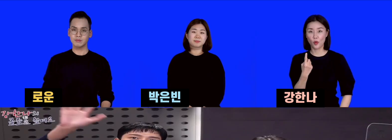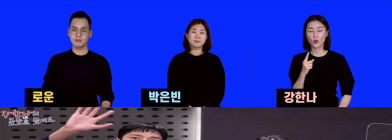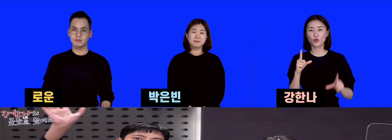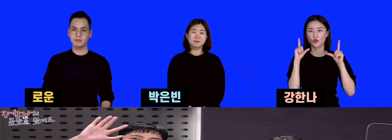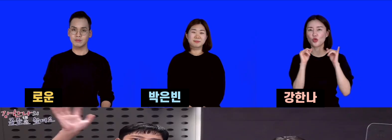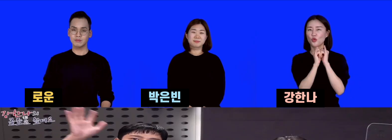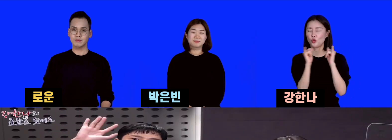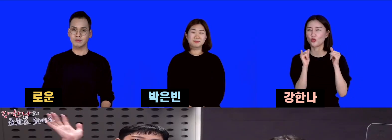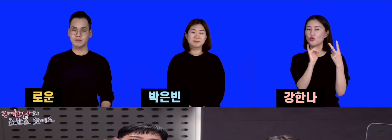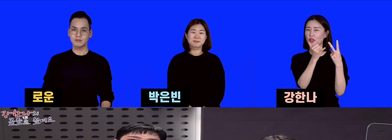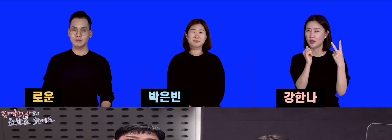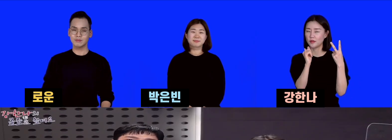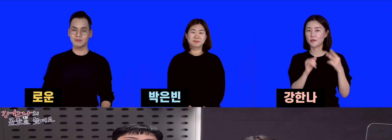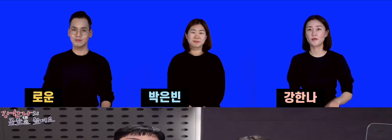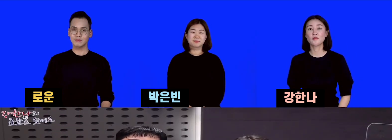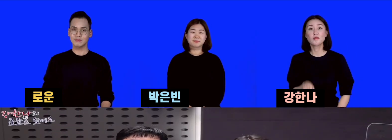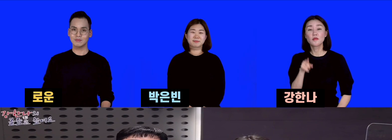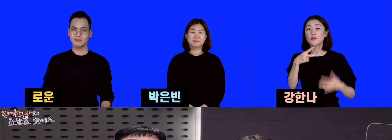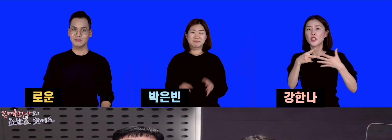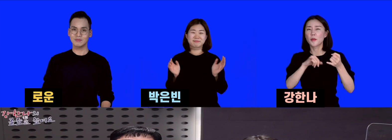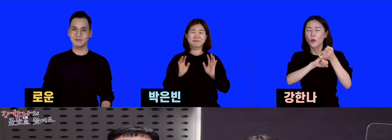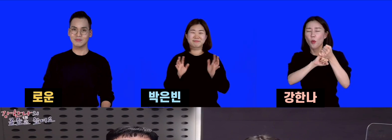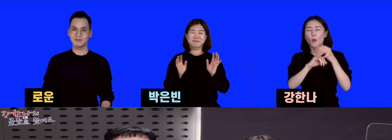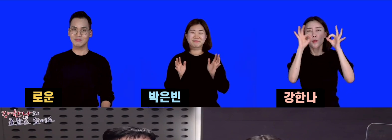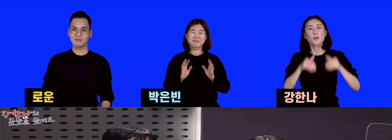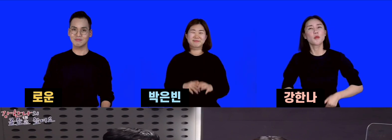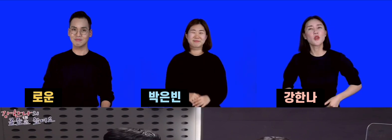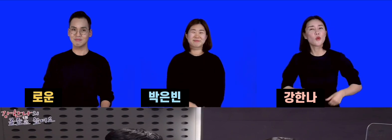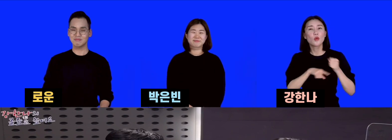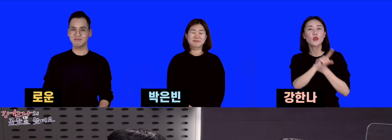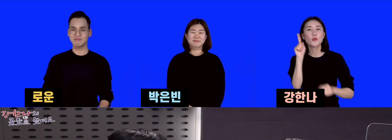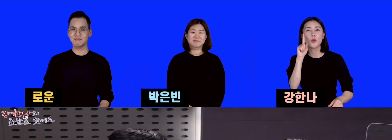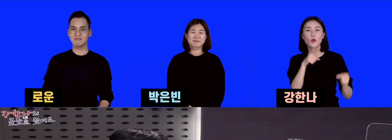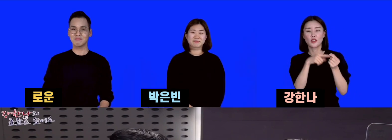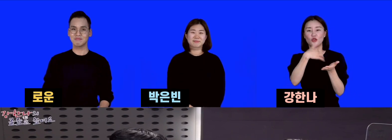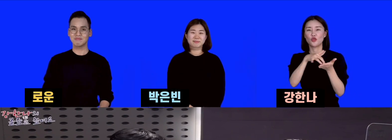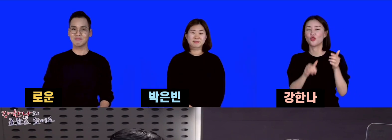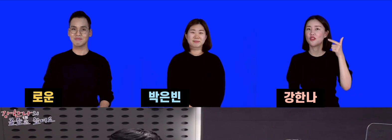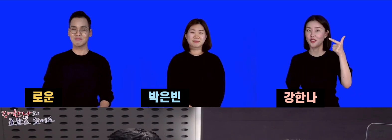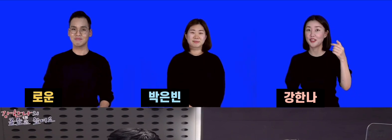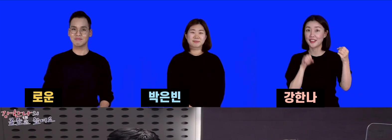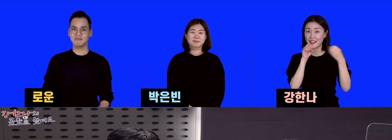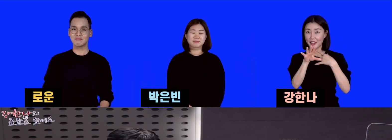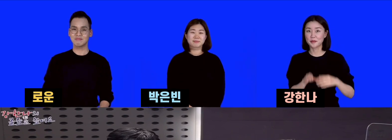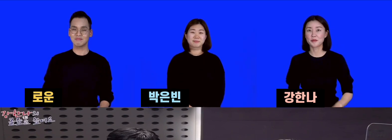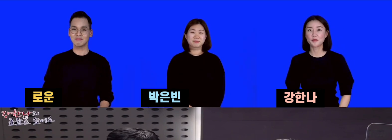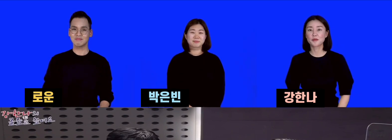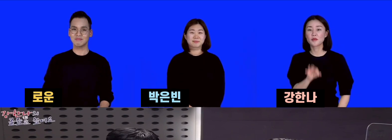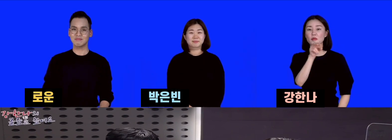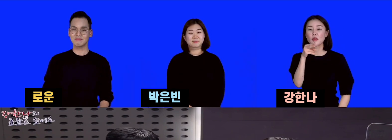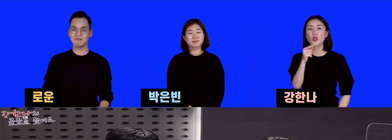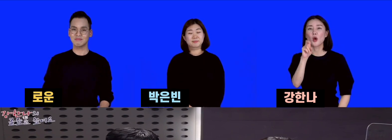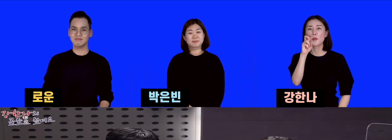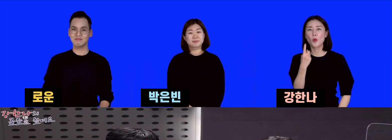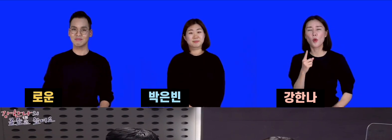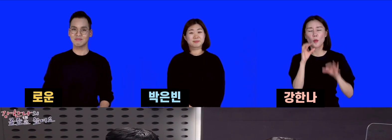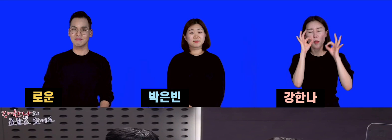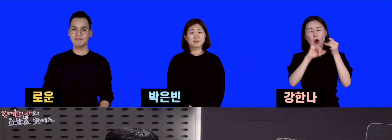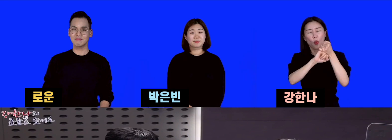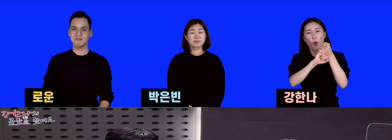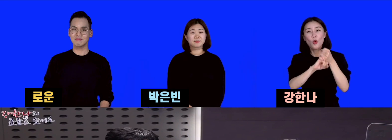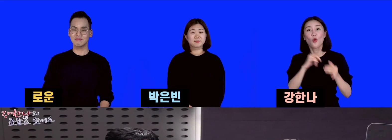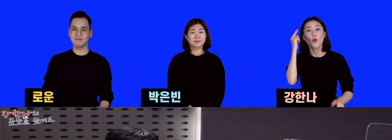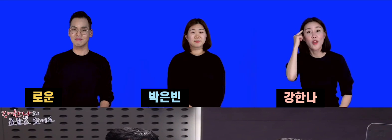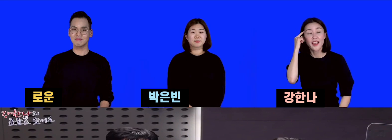묻습니다 연모를 꼭 봐야하는 타당한 이유를 6글자로 대답해주시면 돼요 연모 왜 봐야해?